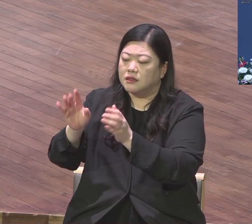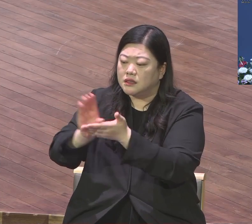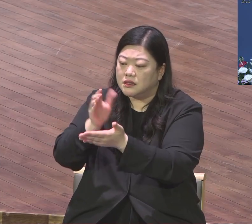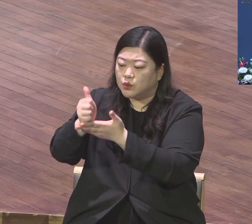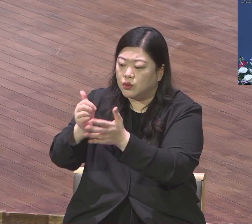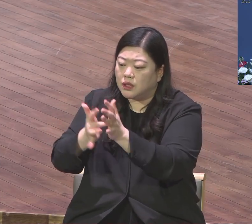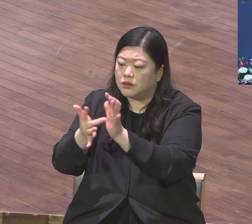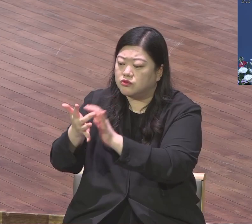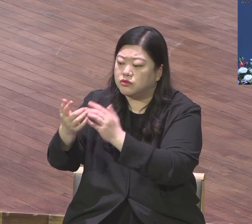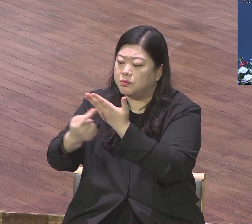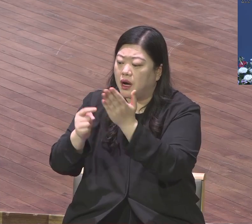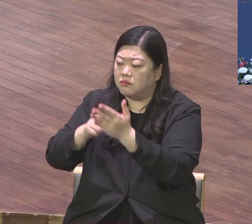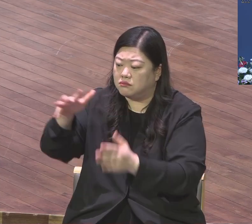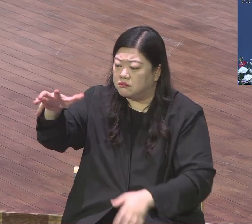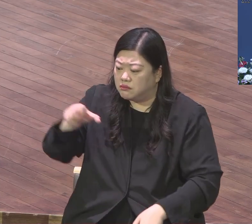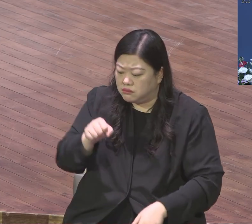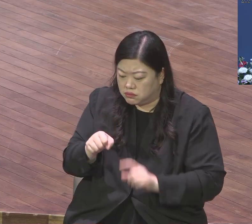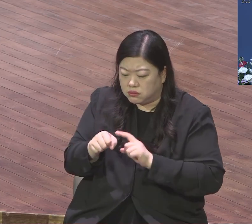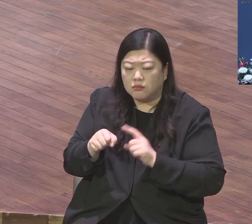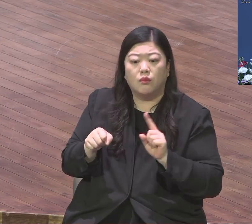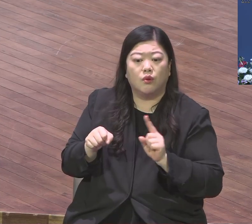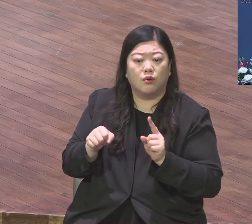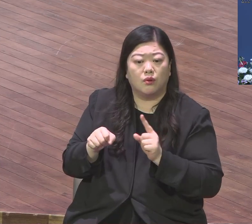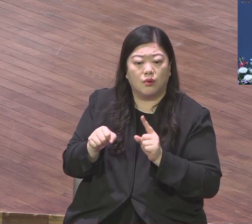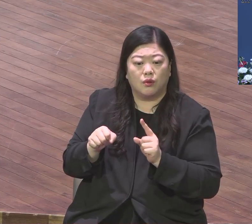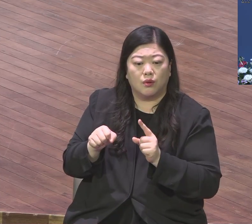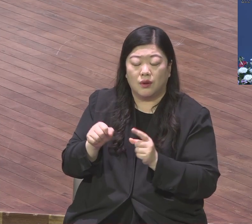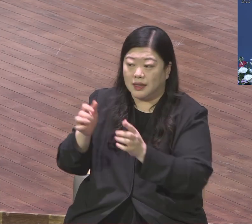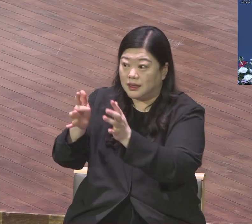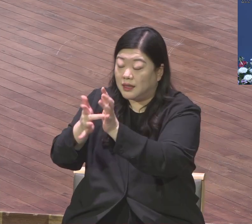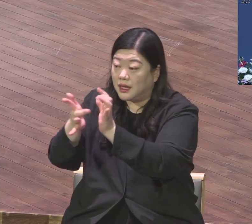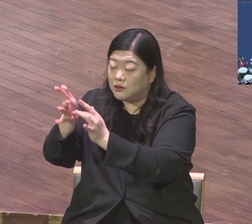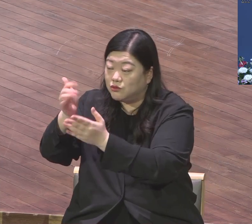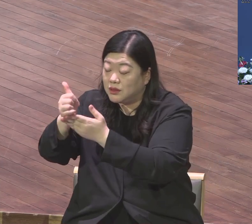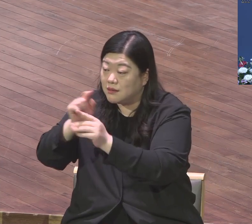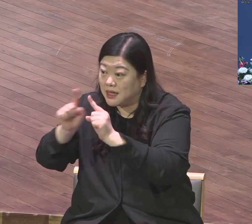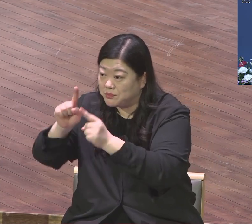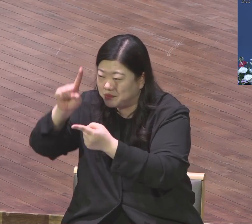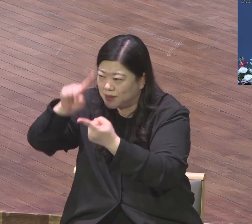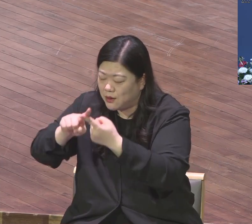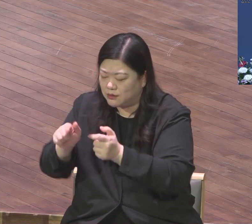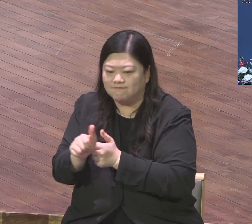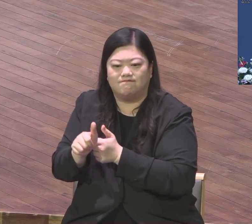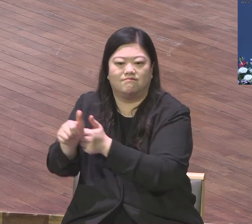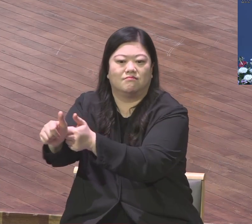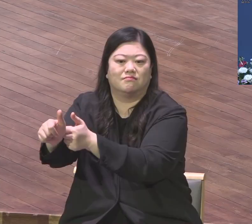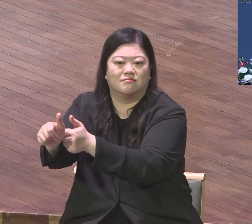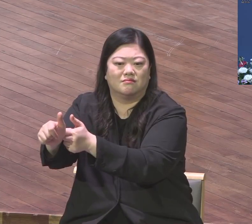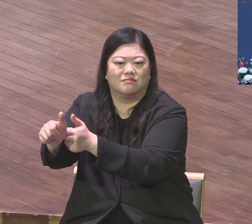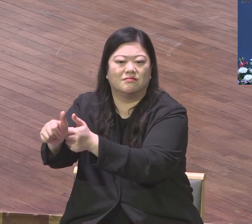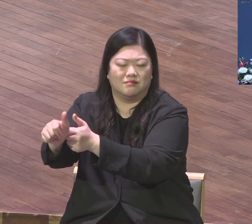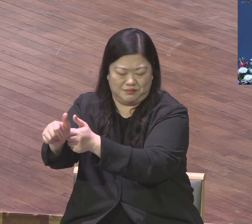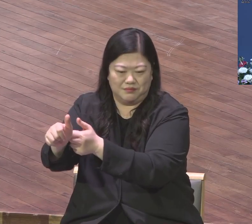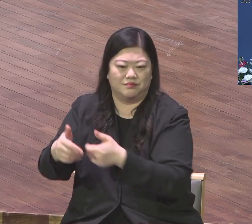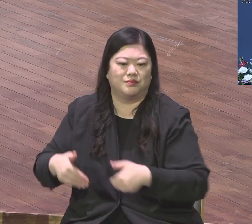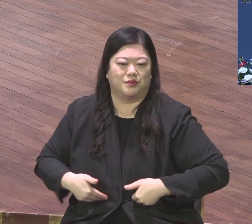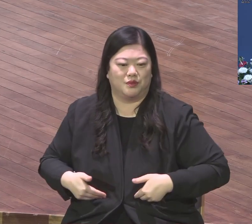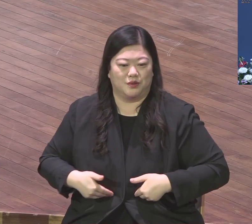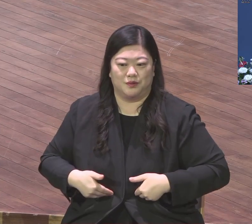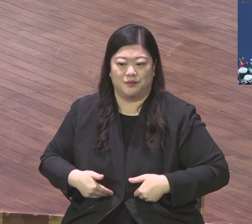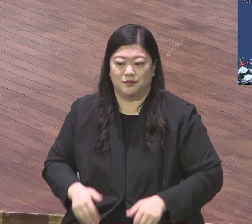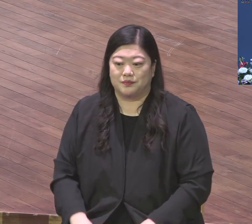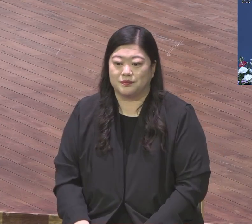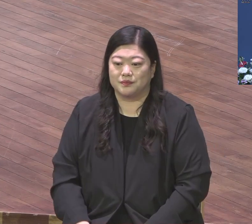마음을 품는 것 이것이 바로 예수님 따라가는 삶이다. 성경은